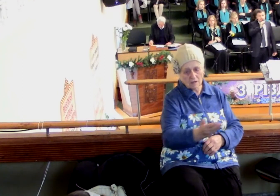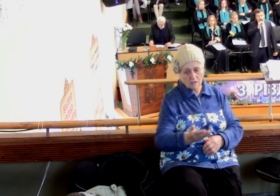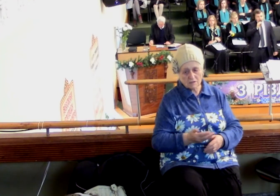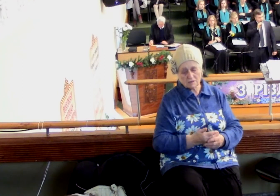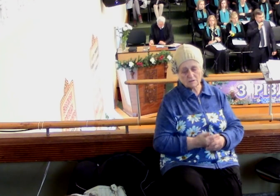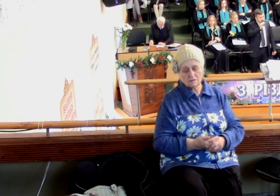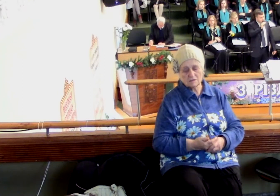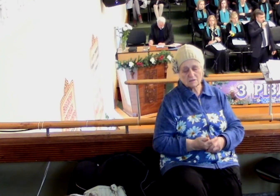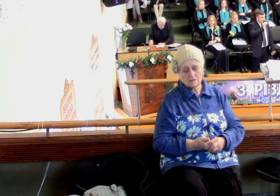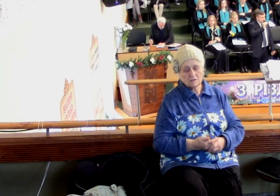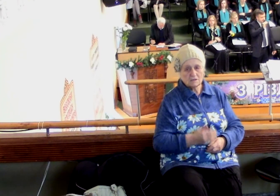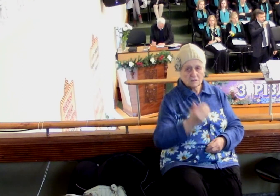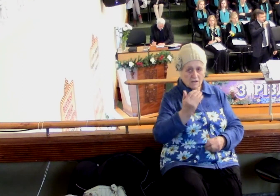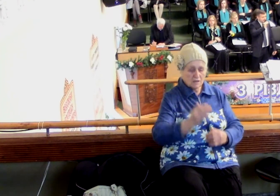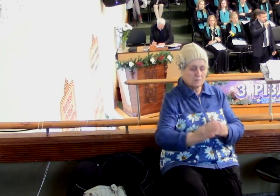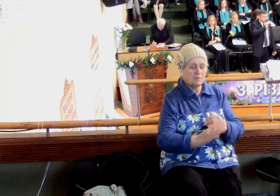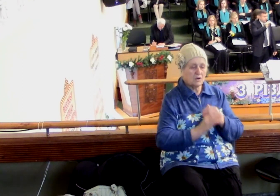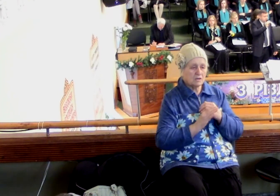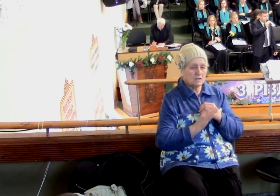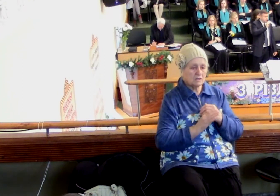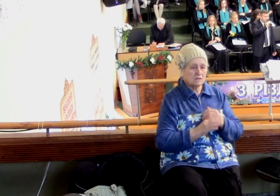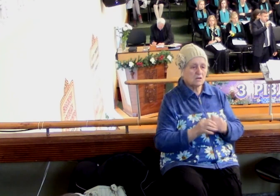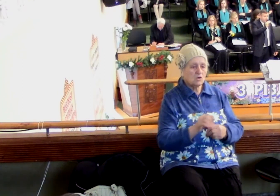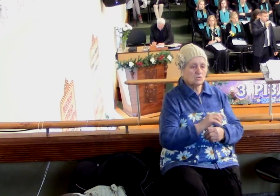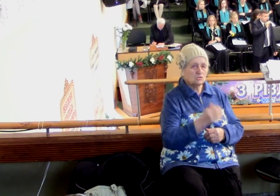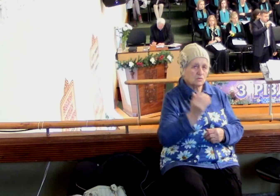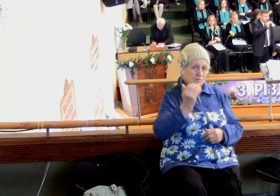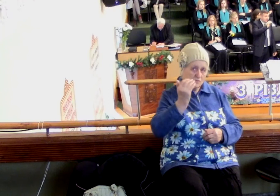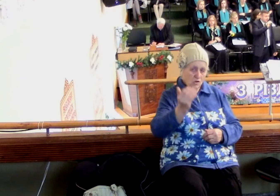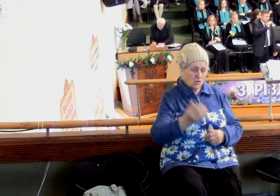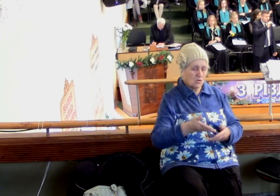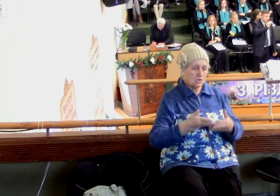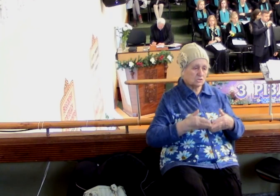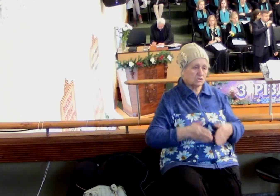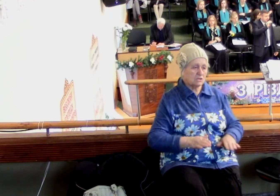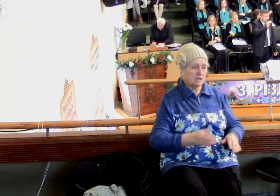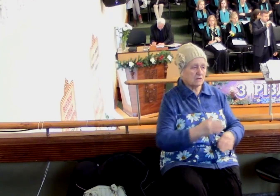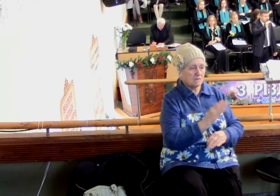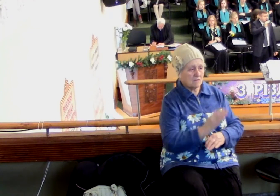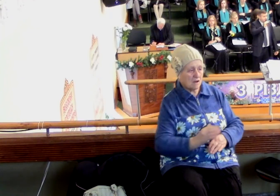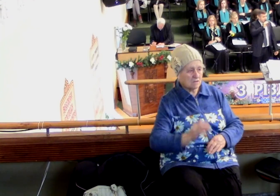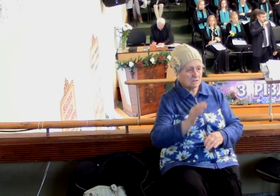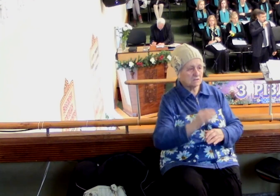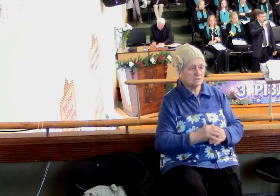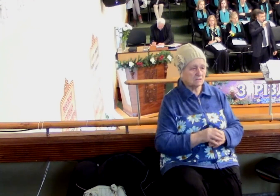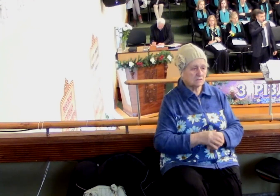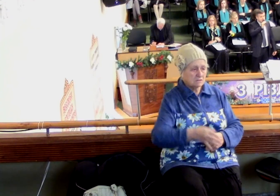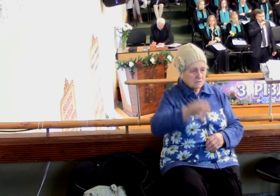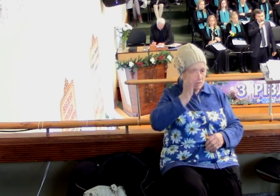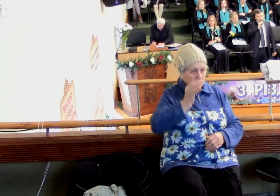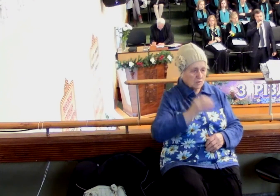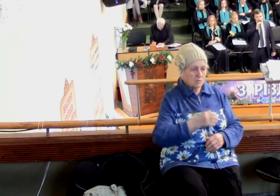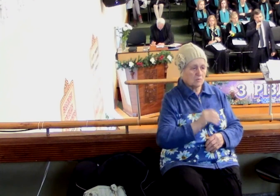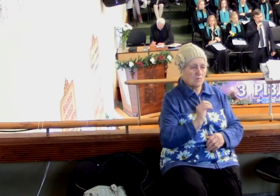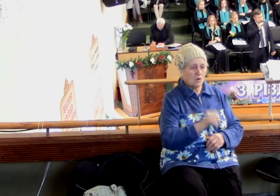нас. Ты помоги, чтоб Твое рождение в яснях вспоминать